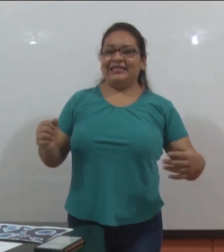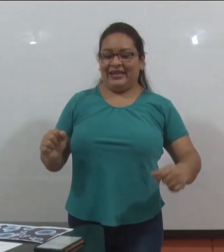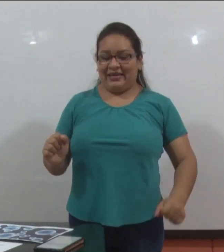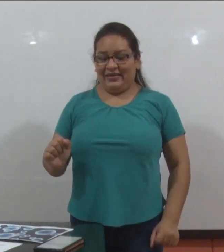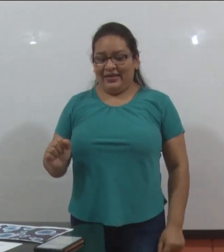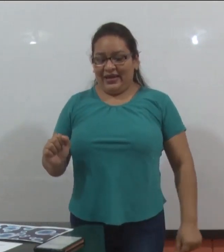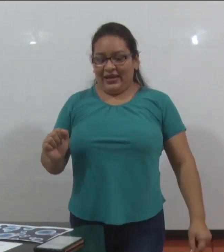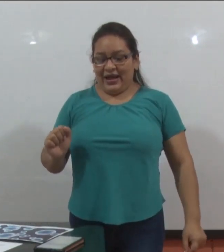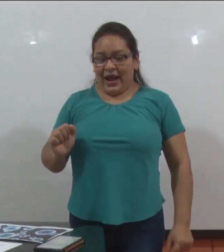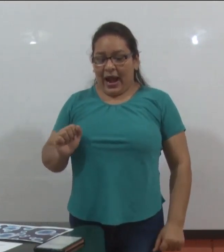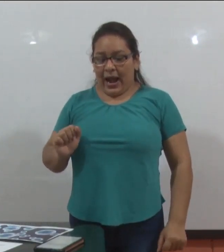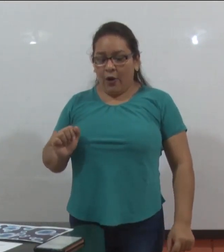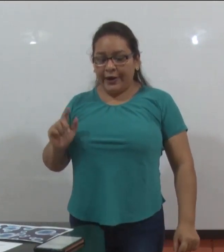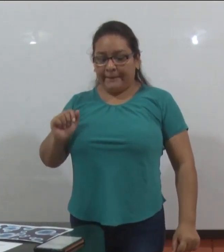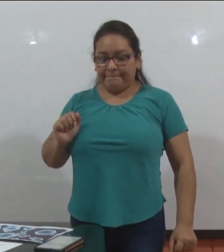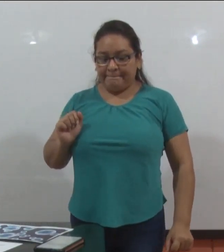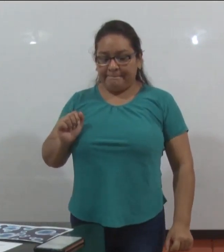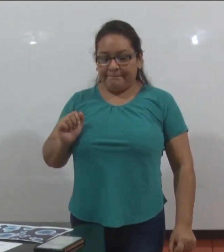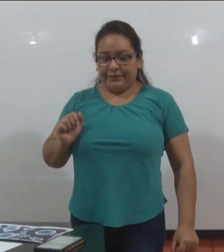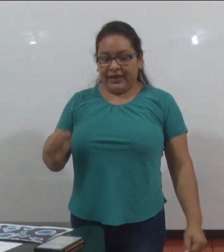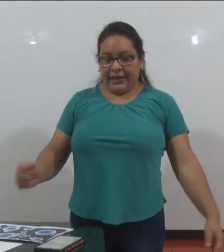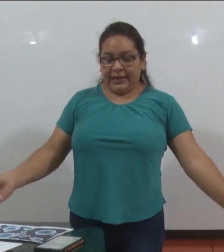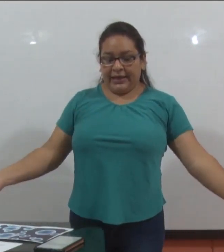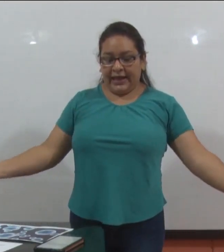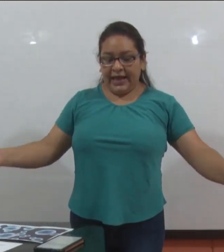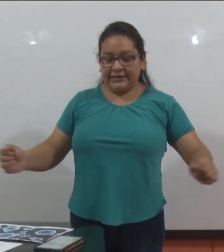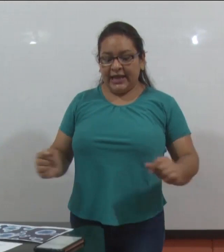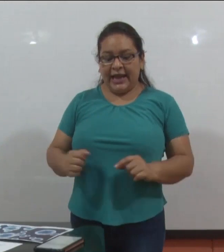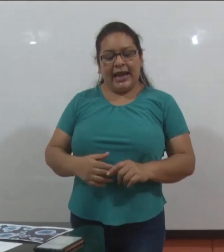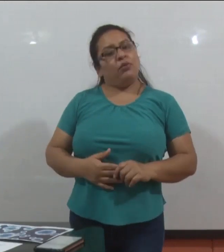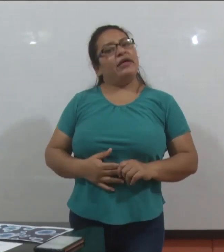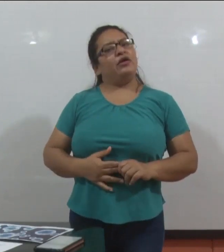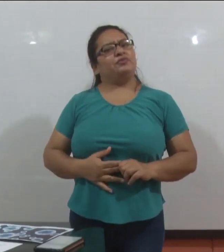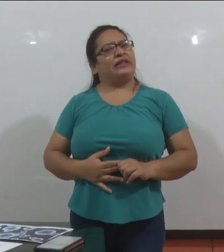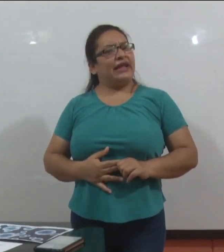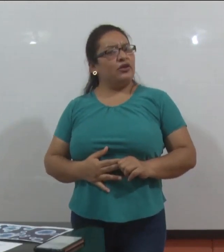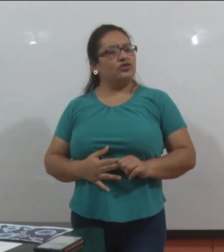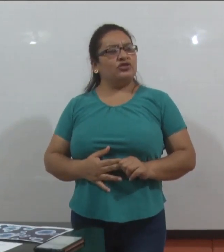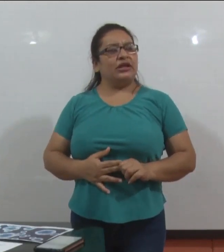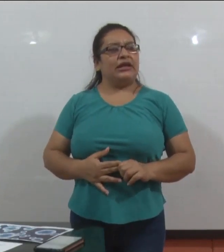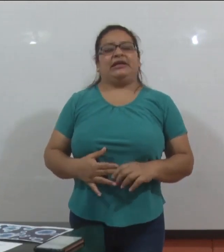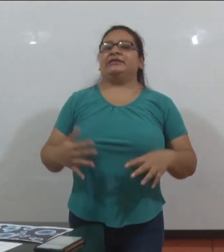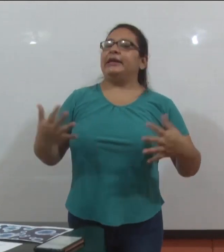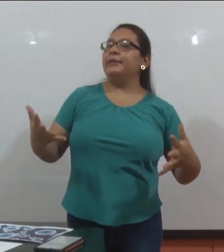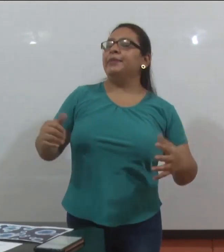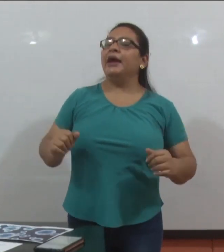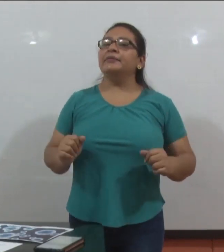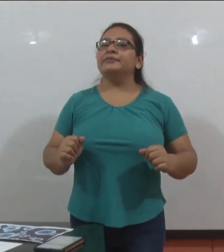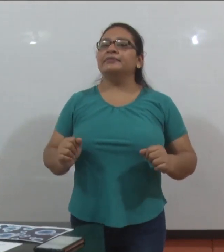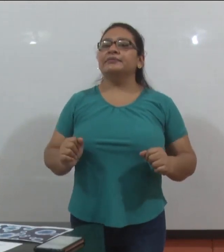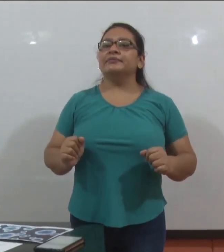Excelente. Ahora, ¿crees que el agua de los pantanos es limpia?